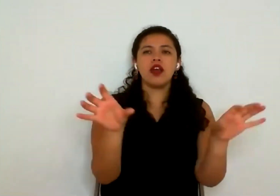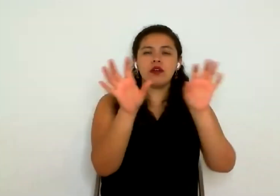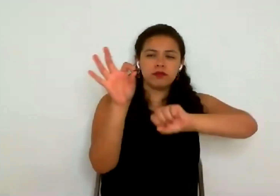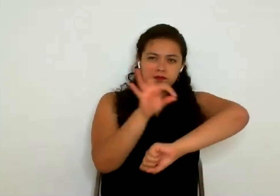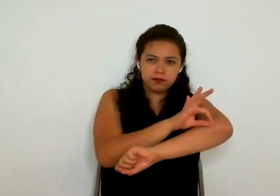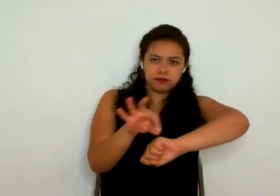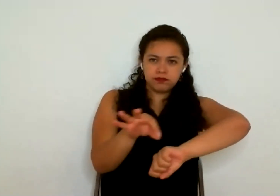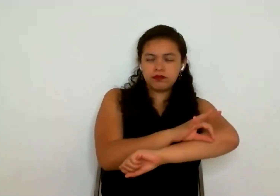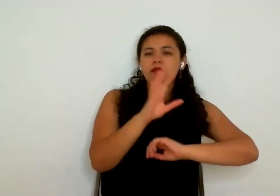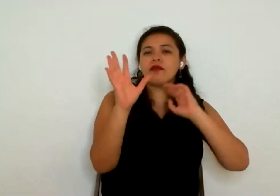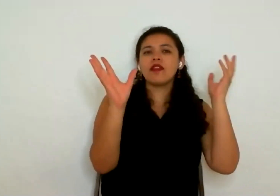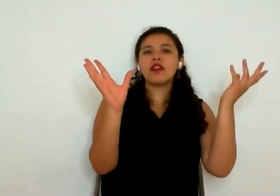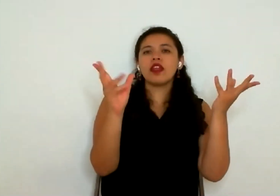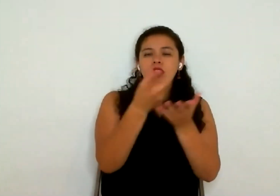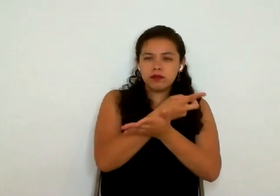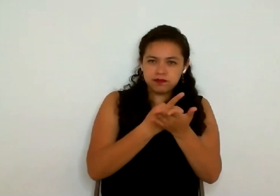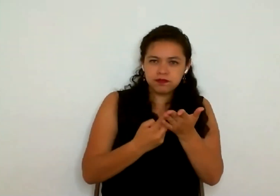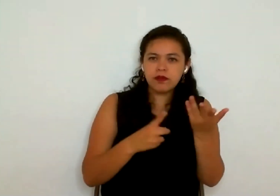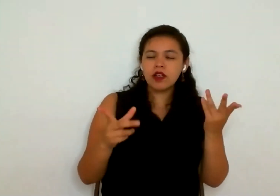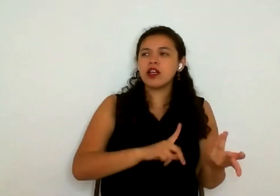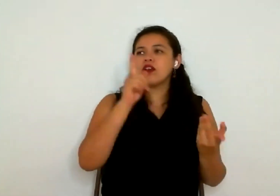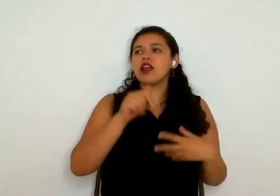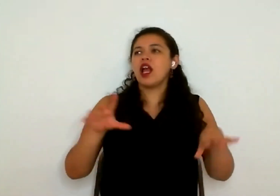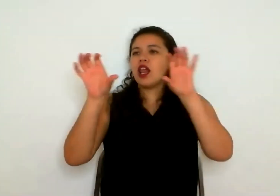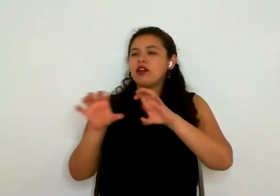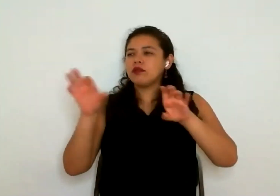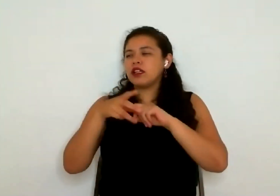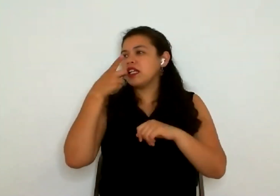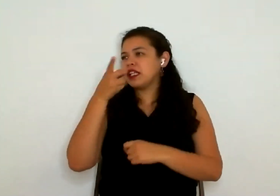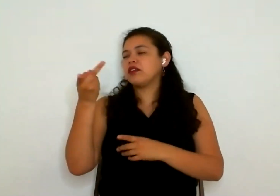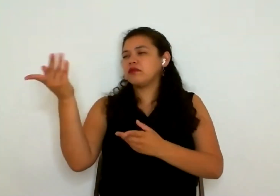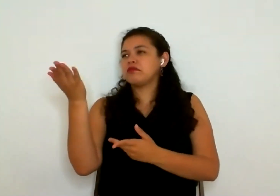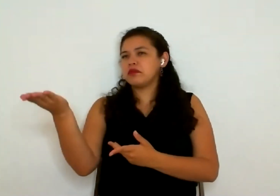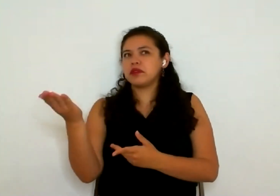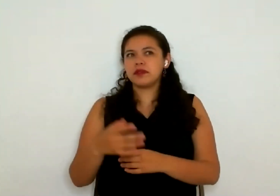y entonces la computadora hace exactamente lo que ustedes le pidan